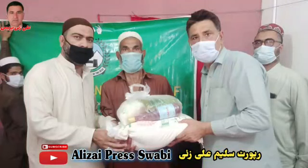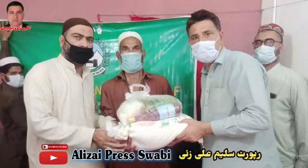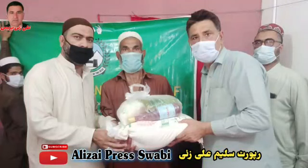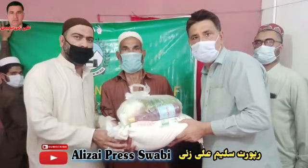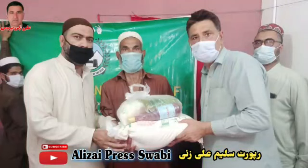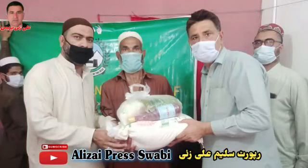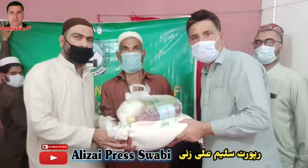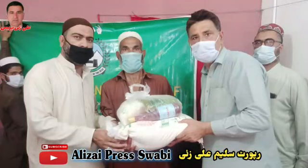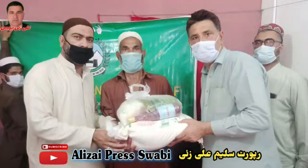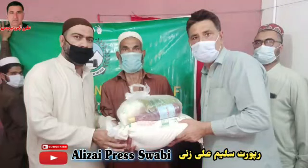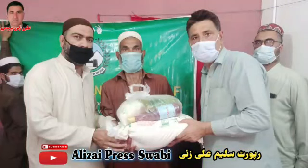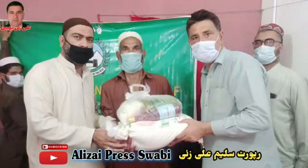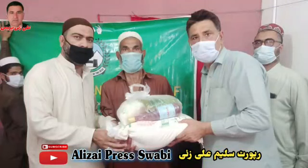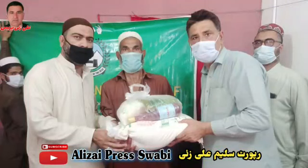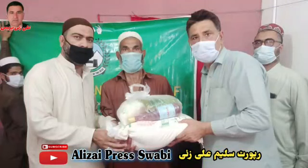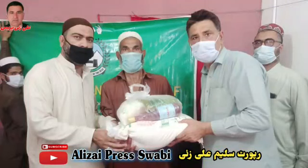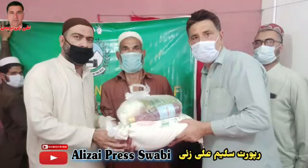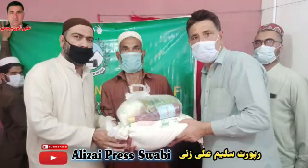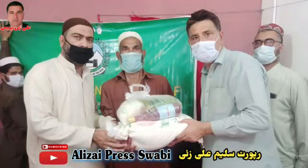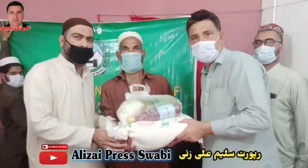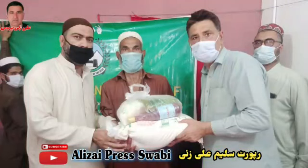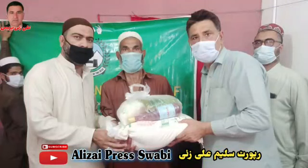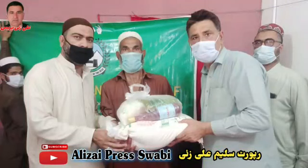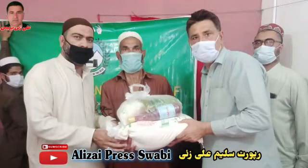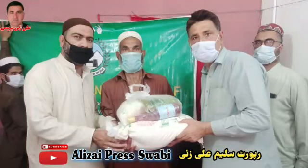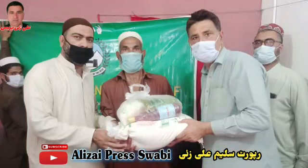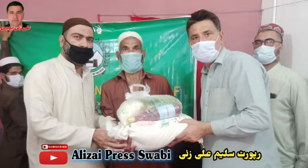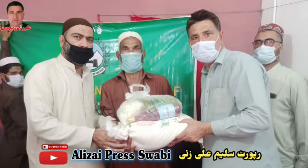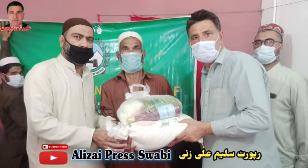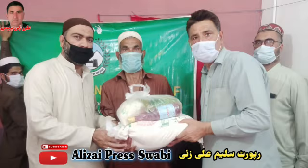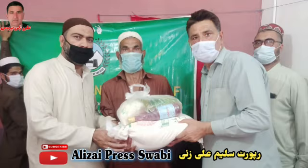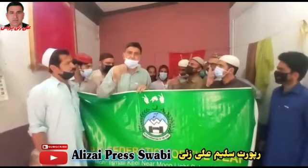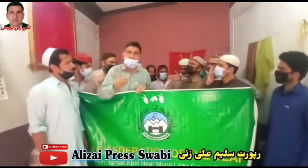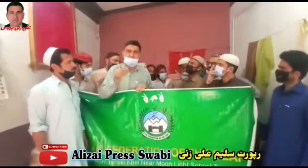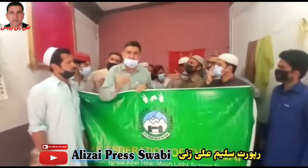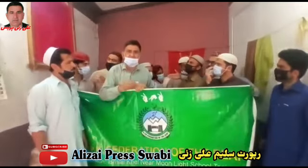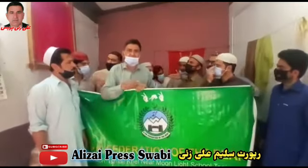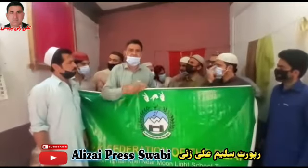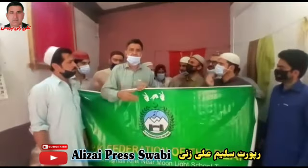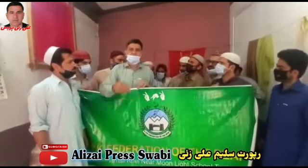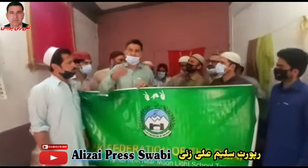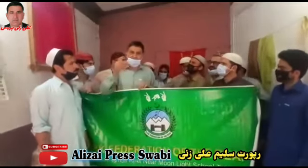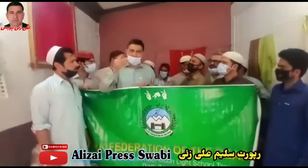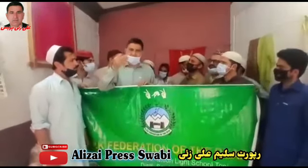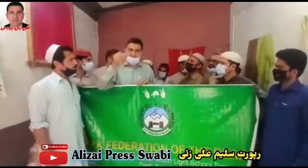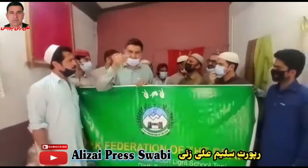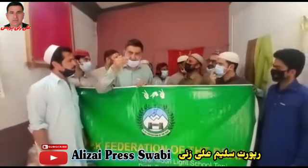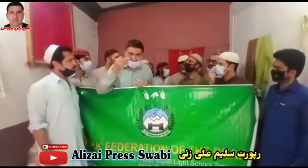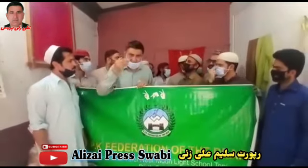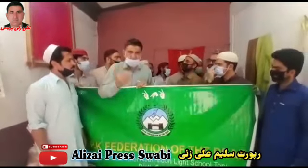خپلو ورکړو لګوي، بل چاله نه کوي. آیا زه دا تپوس کوم چې دا دومره چاړهګان دي په ټوپۍ تحصیل کې د دوی په زکات کې حق شته او